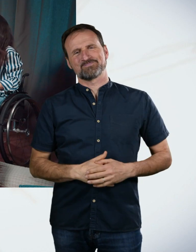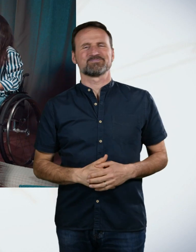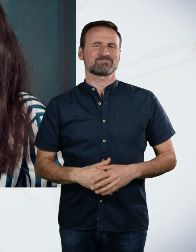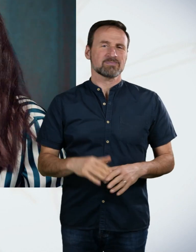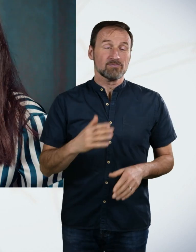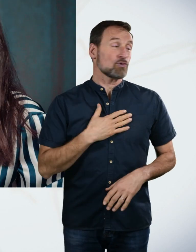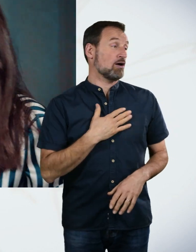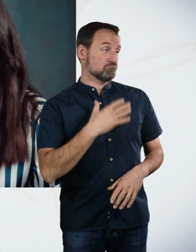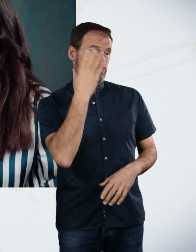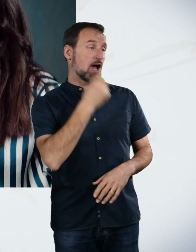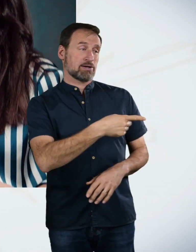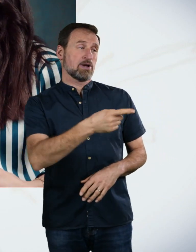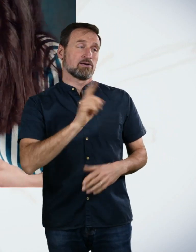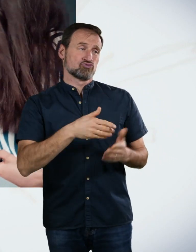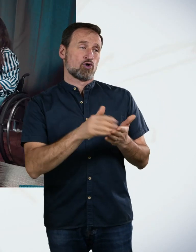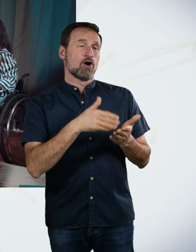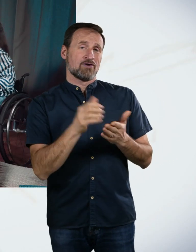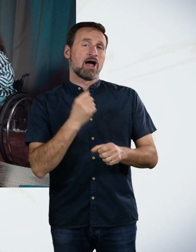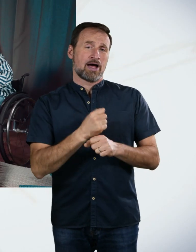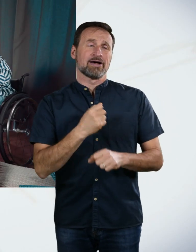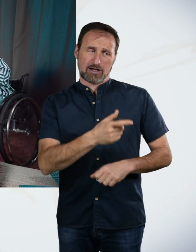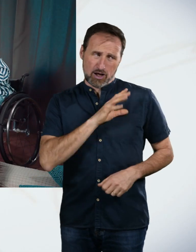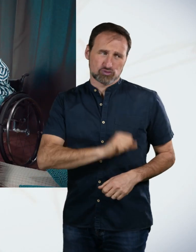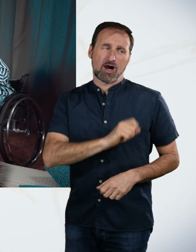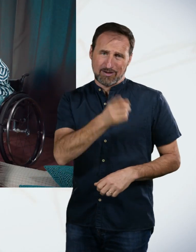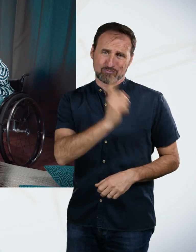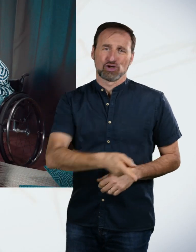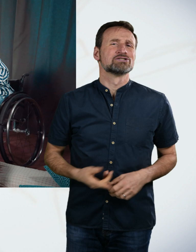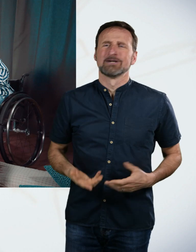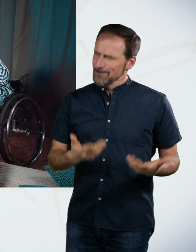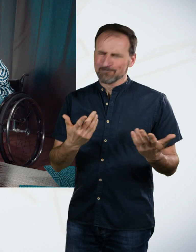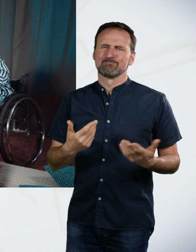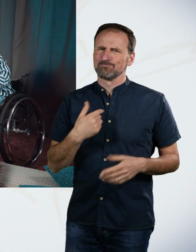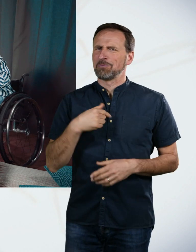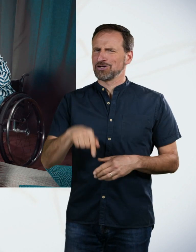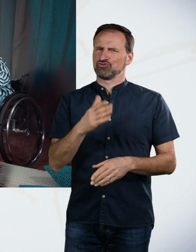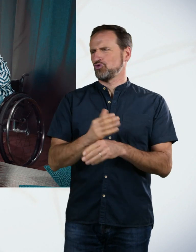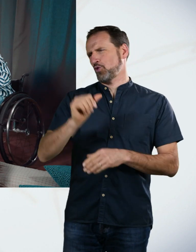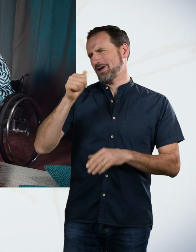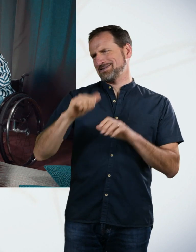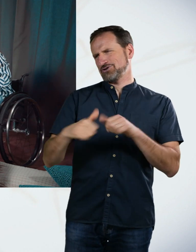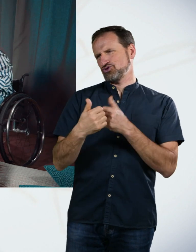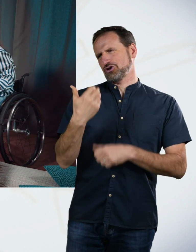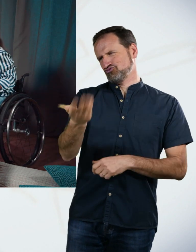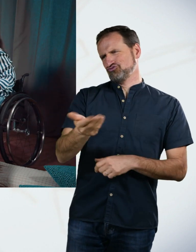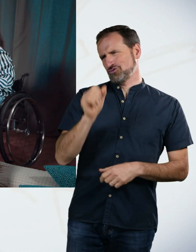Nein, meine Männer machen noch ein bisschen weiter. Aber wir gehen jetzt mal zur ersten Challenge, oder? Ich wollte gerade sagen, also Leute, bisschen leise.